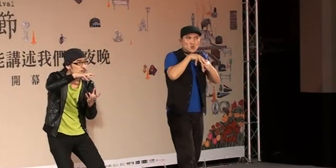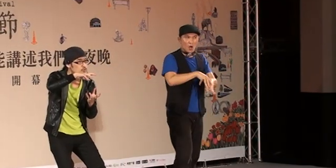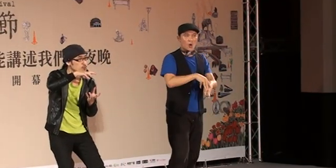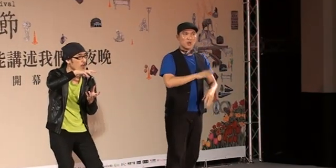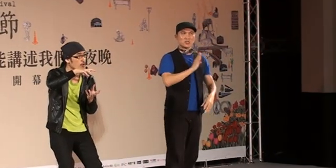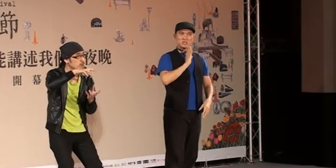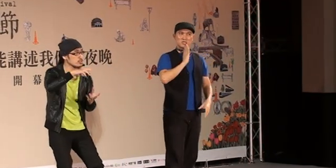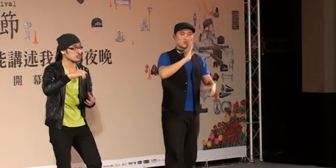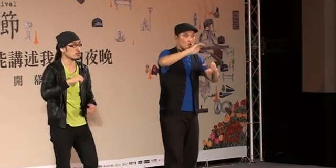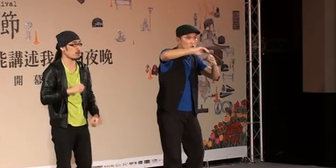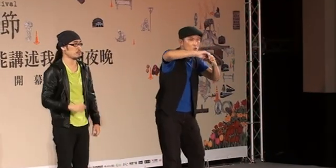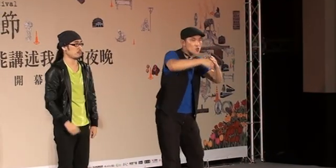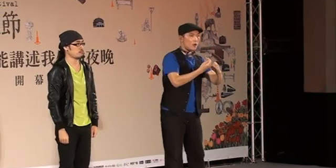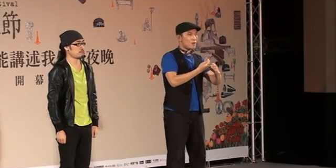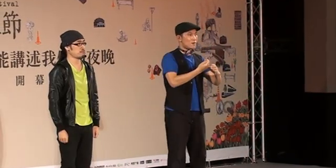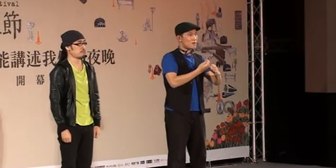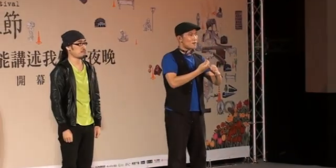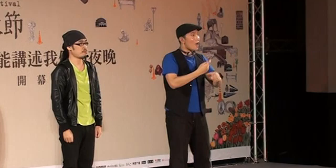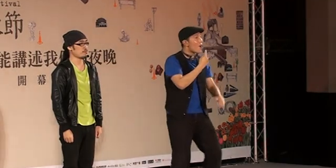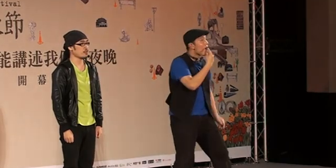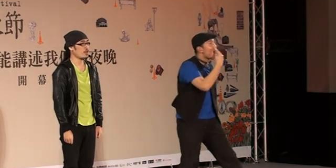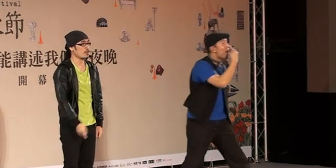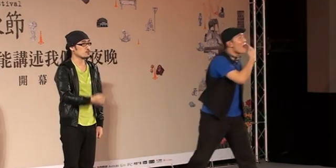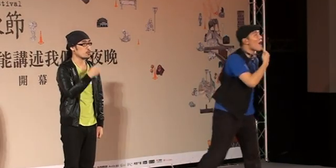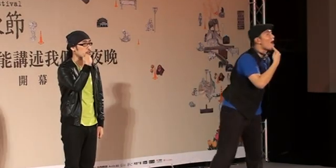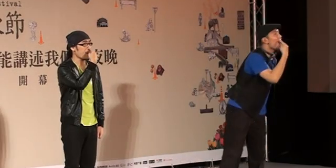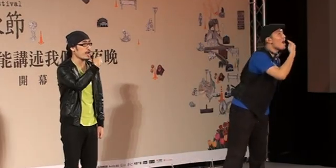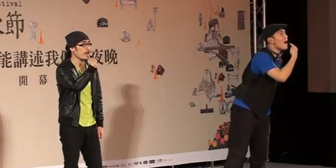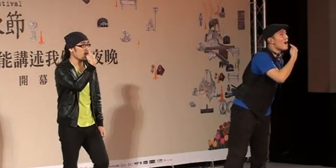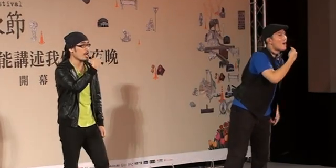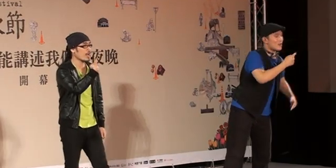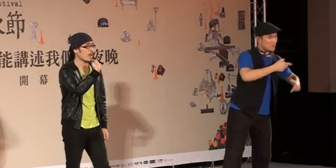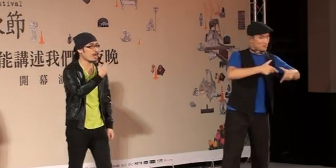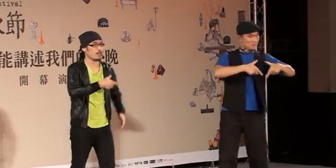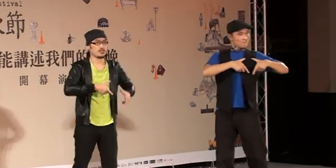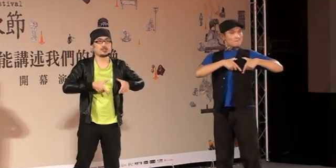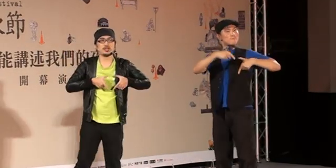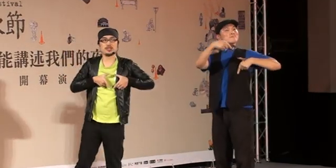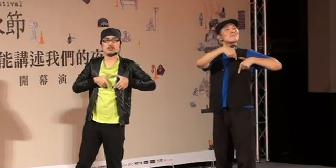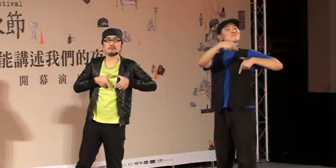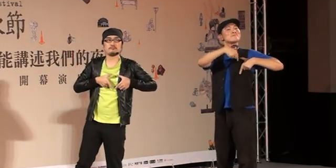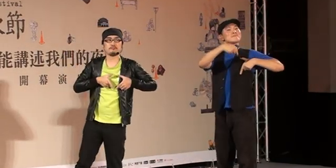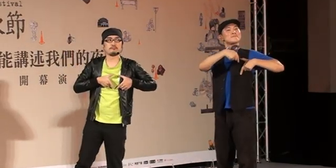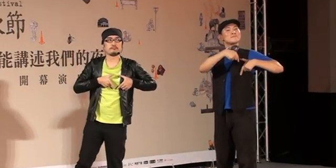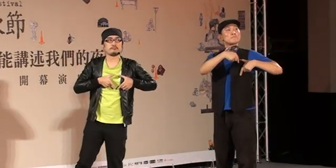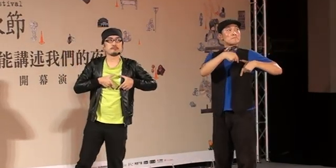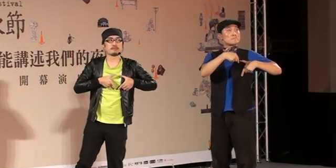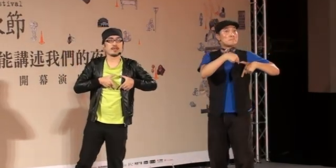出口也是洞，嘴巴、心、